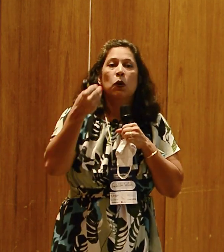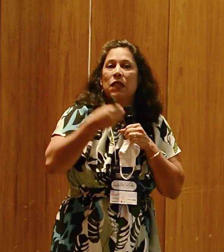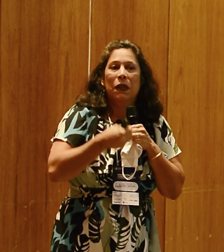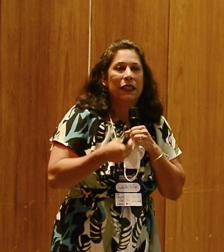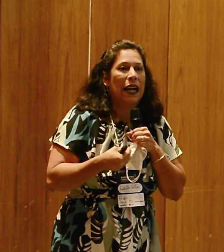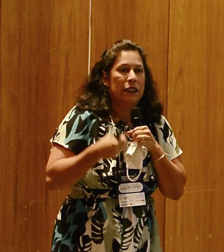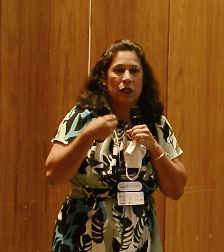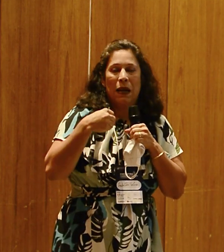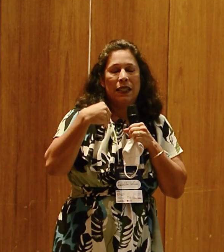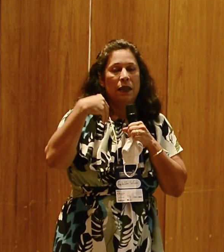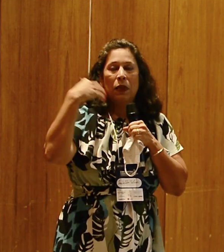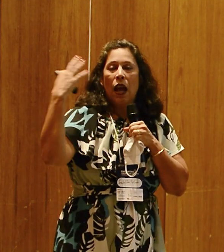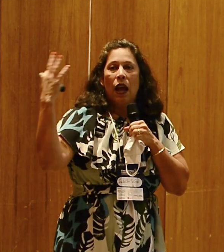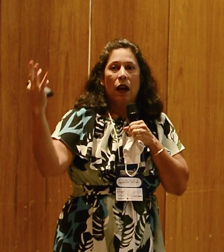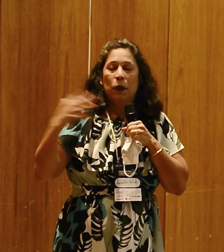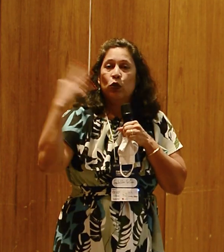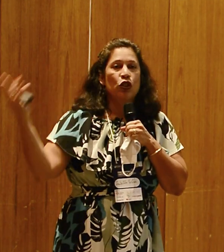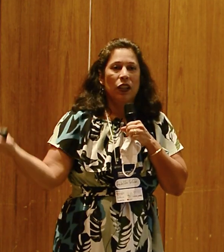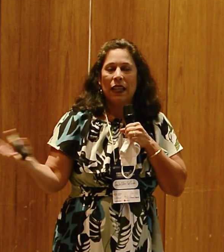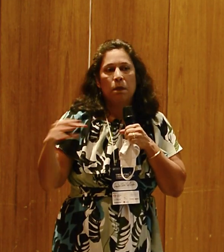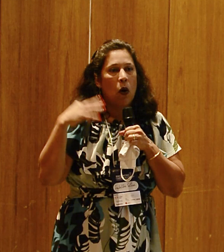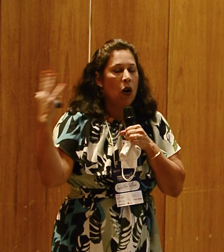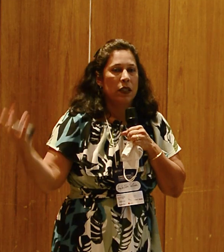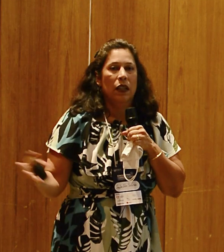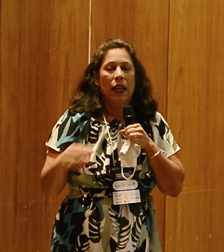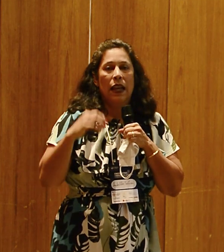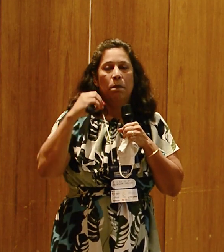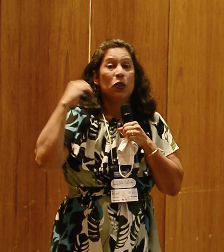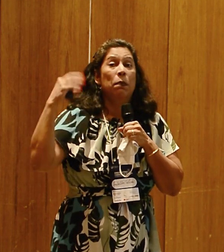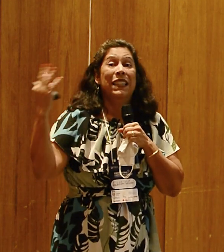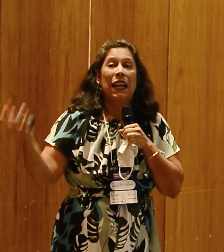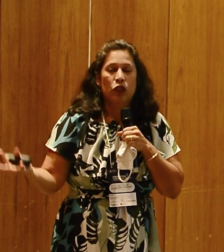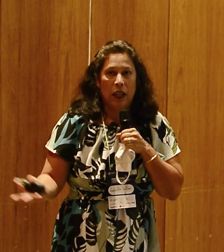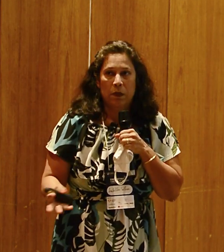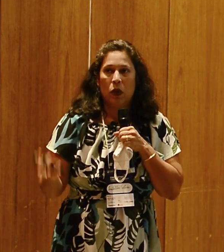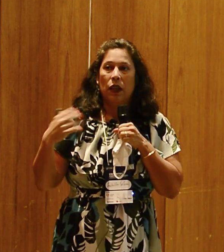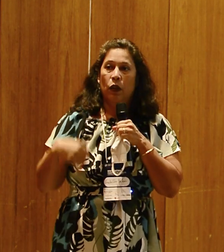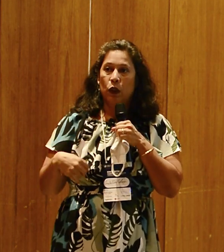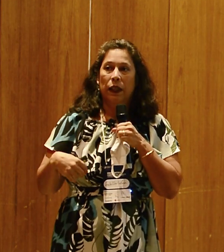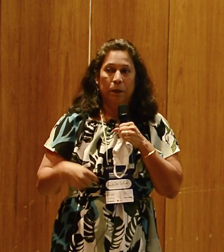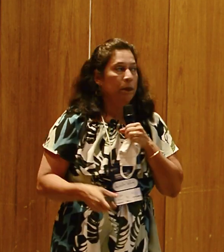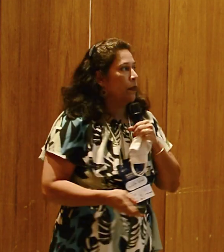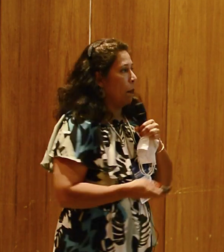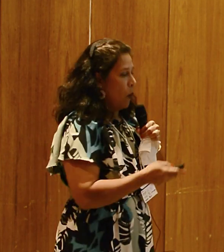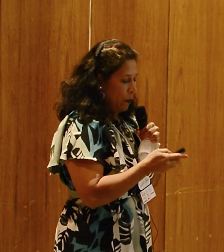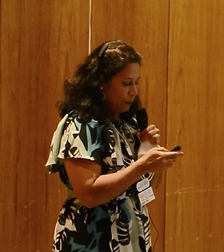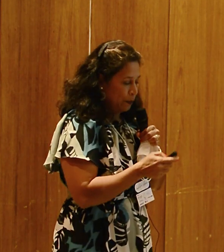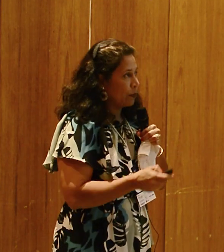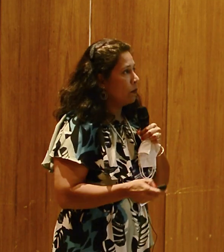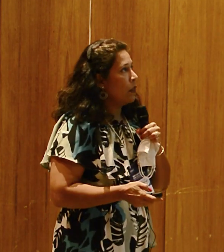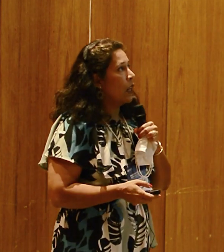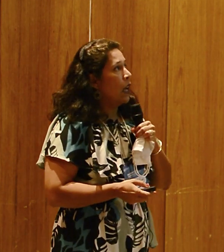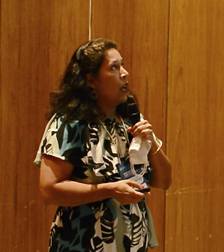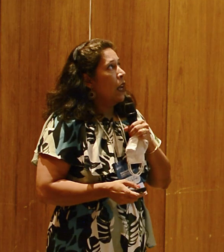mais possibilidades, mais amplitudes de resposta, né, e possibilidades de resposta eu vou ter, tá bom?